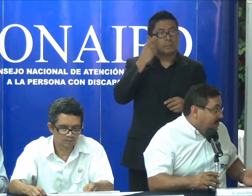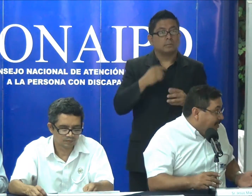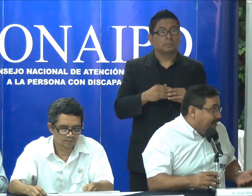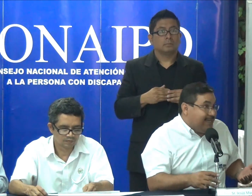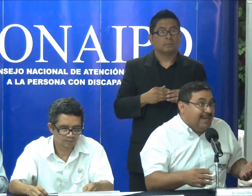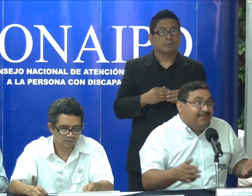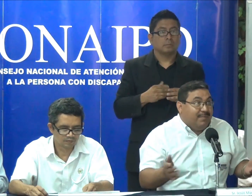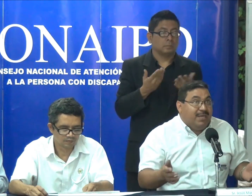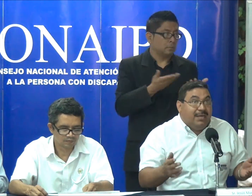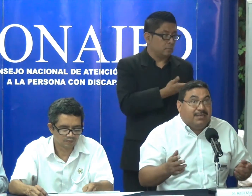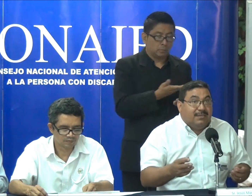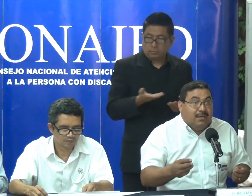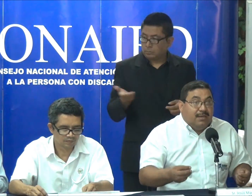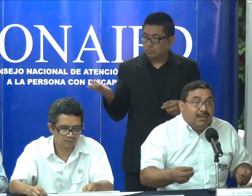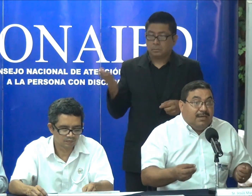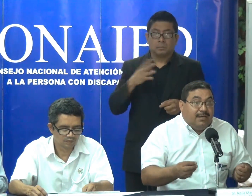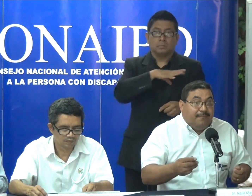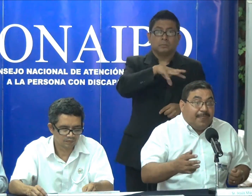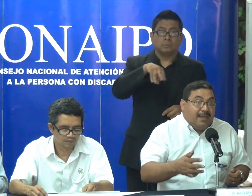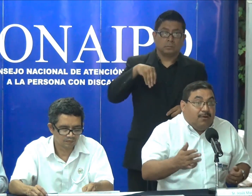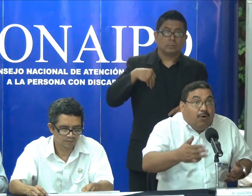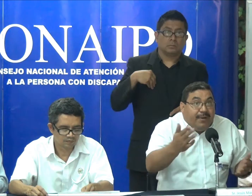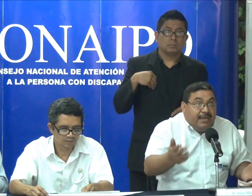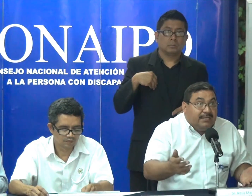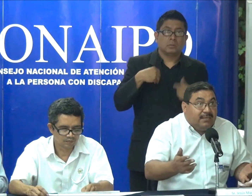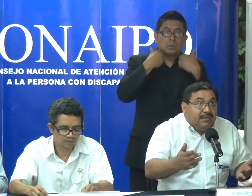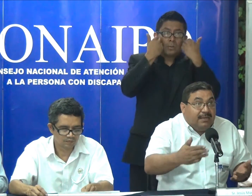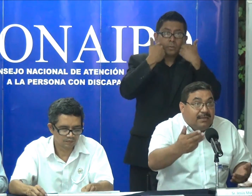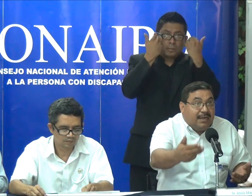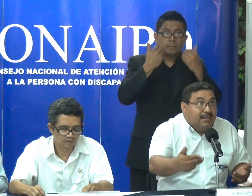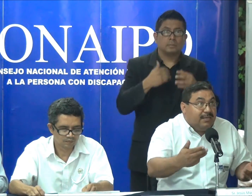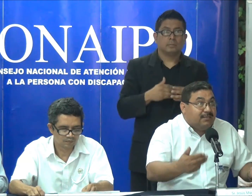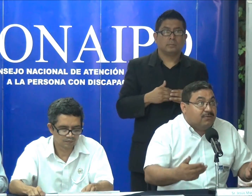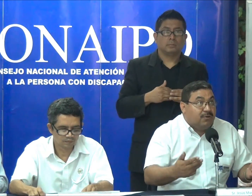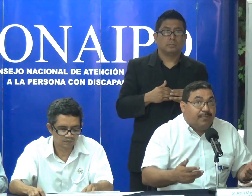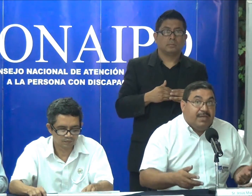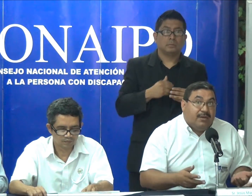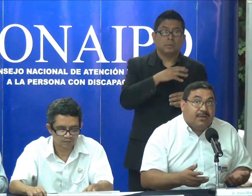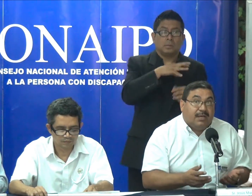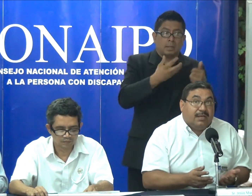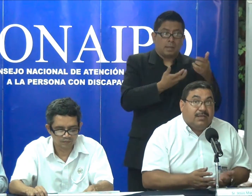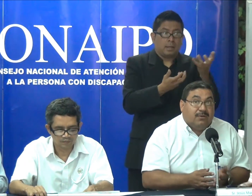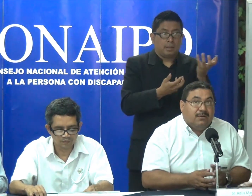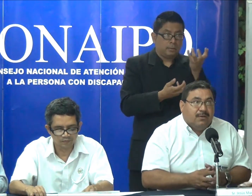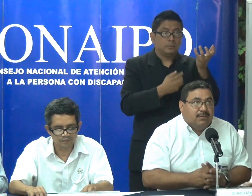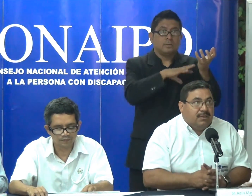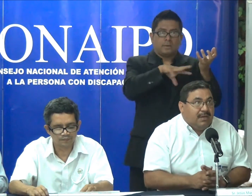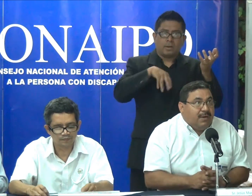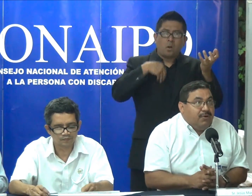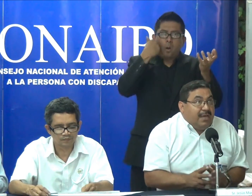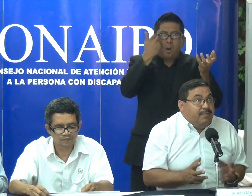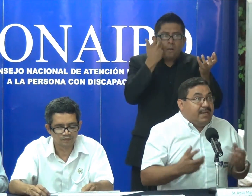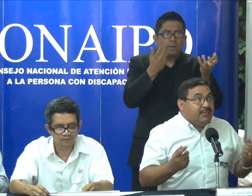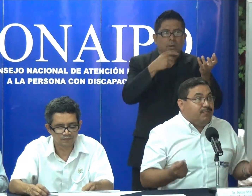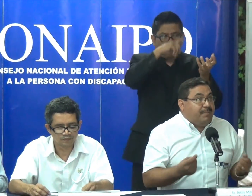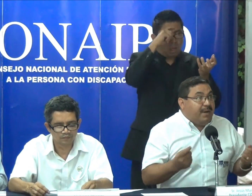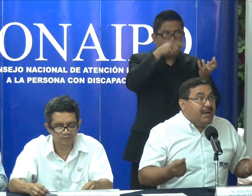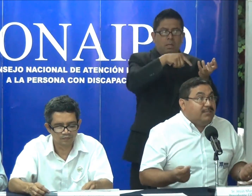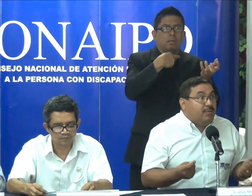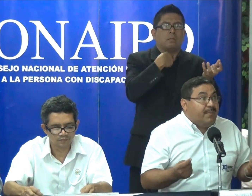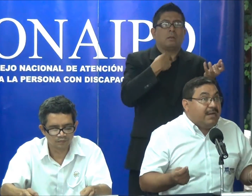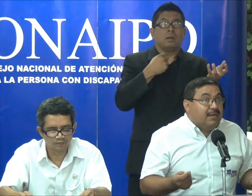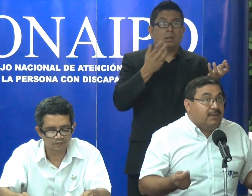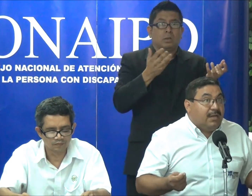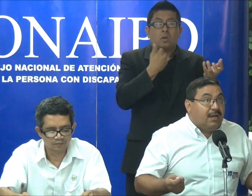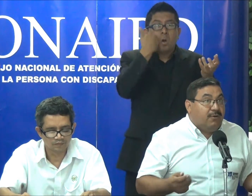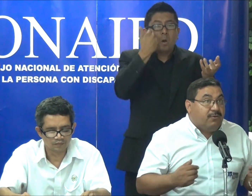bueno, aquí hay familias, jóvenes quizás detrás de esos compañeros que han quedado sin trabajo, y al ver a su papá,